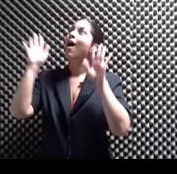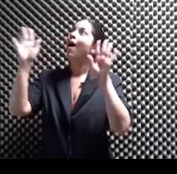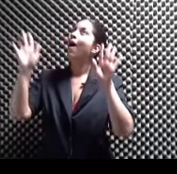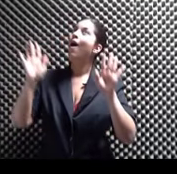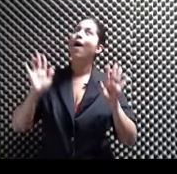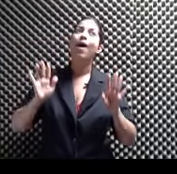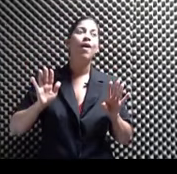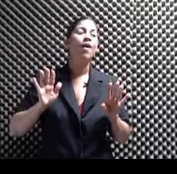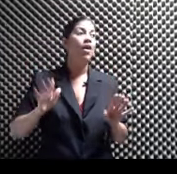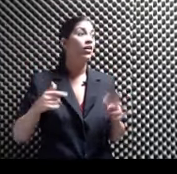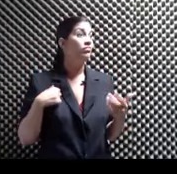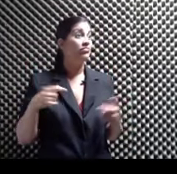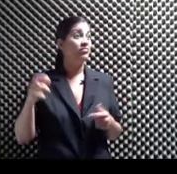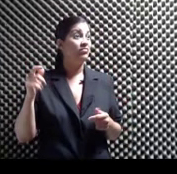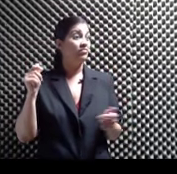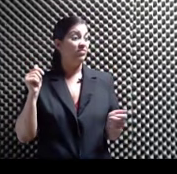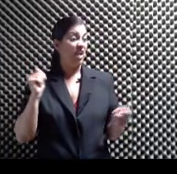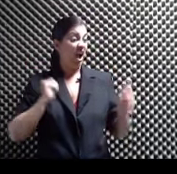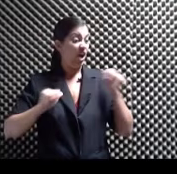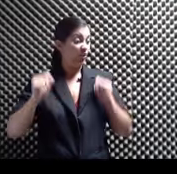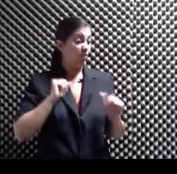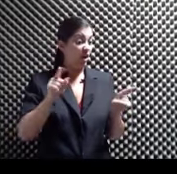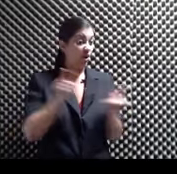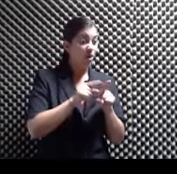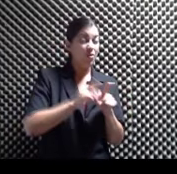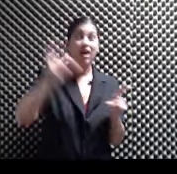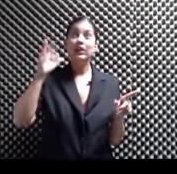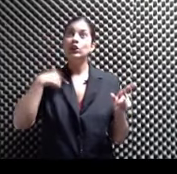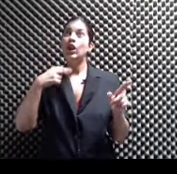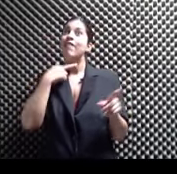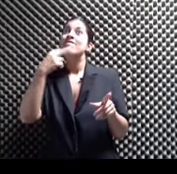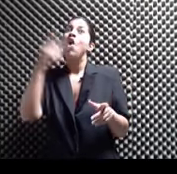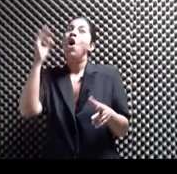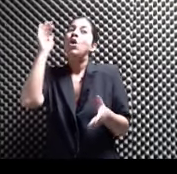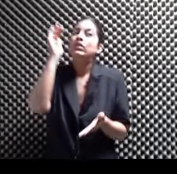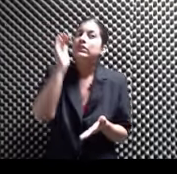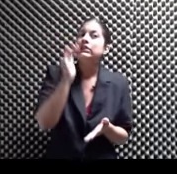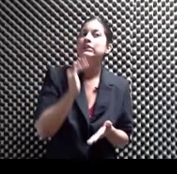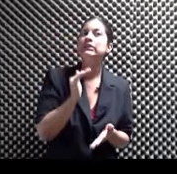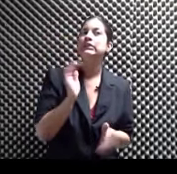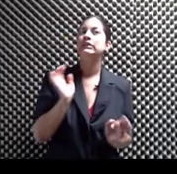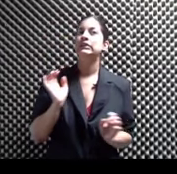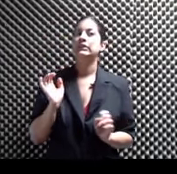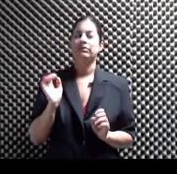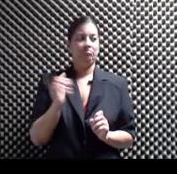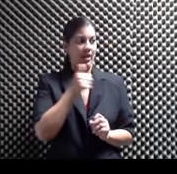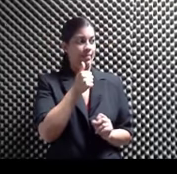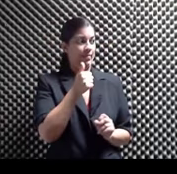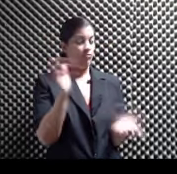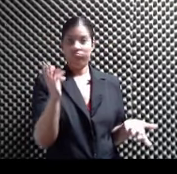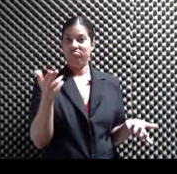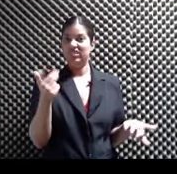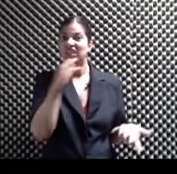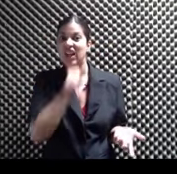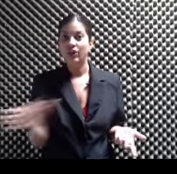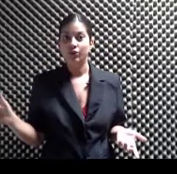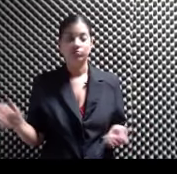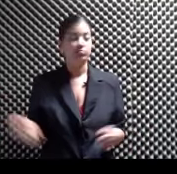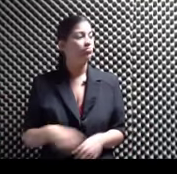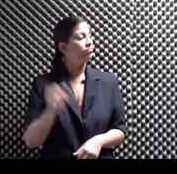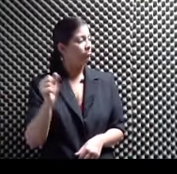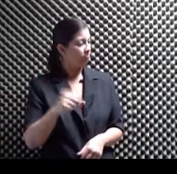a rayo, pues no puedo actuar como actuaba en aquel teatro, tengo que bajar. Tú sabes, él mismo cayendo en cuenta, lo que tiene son 13 años. Es